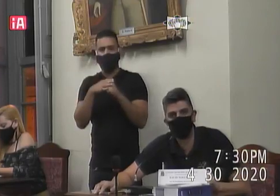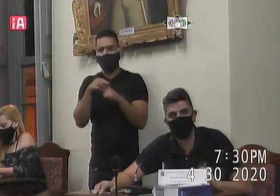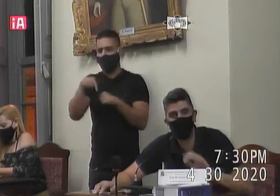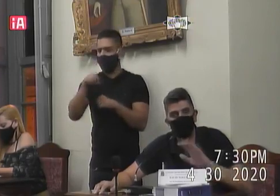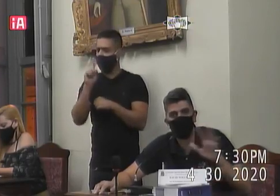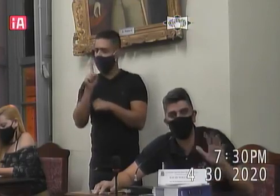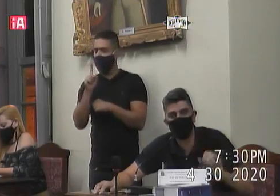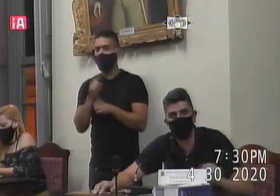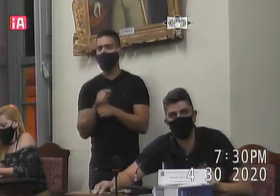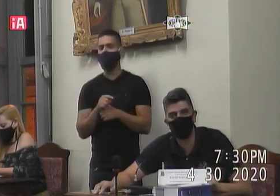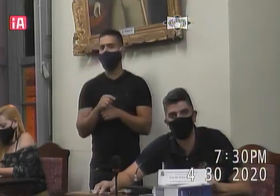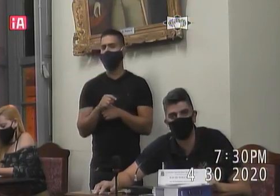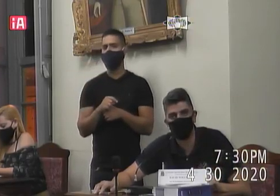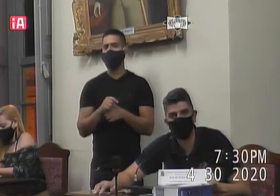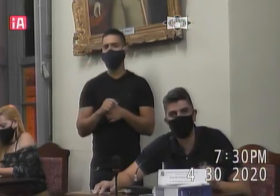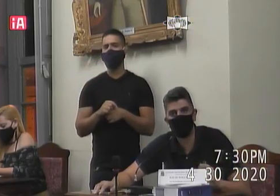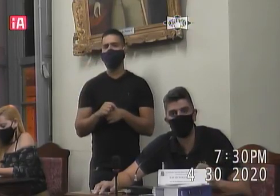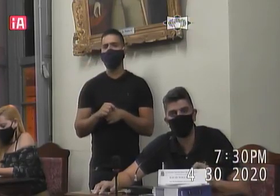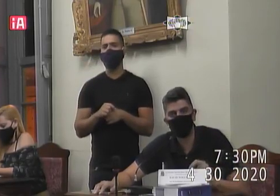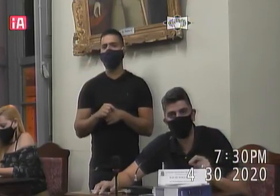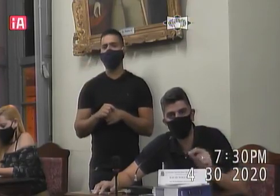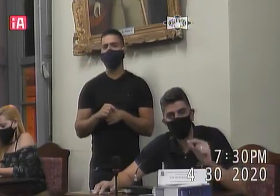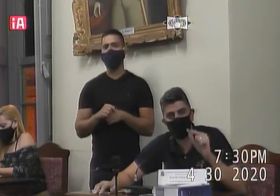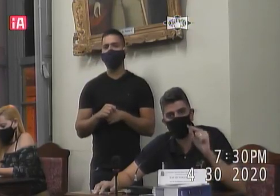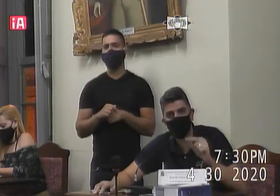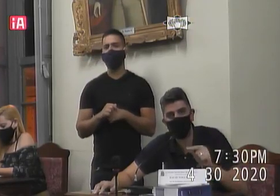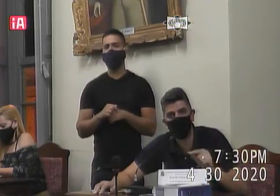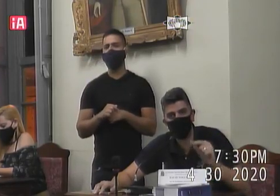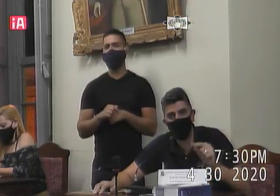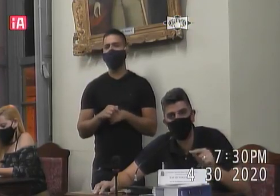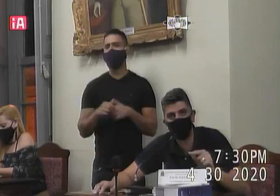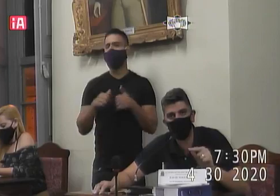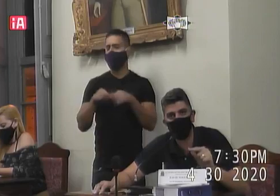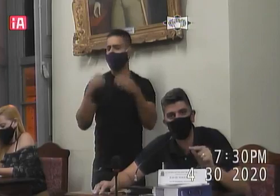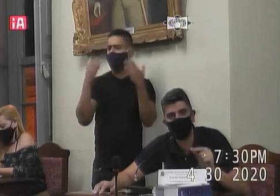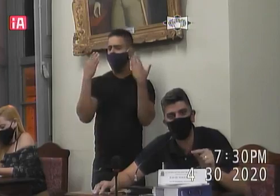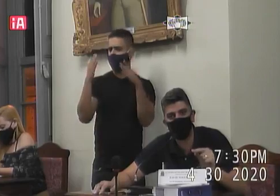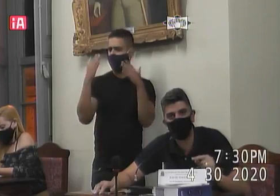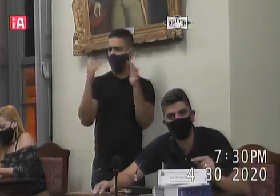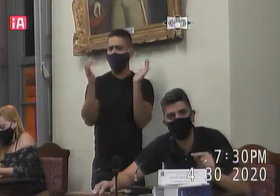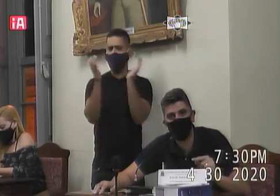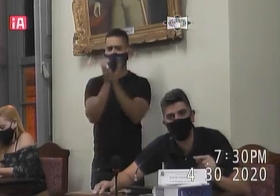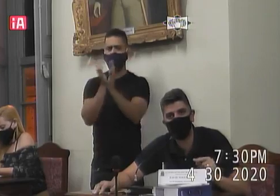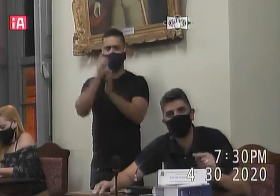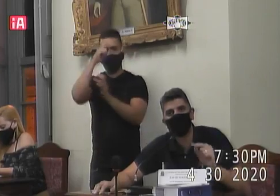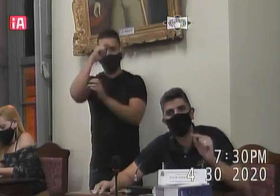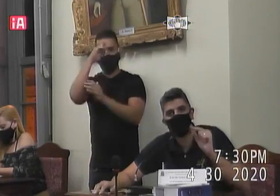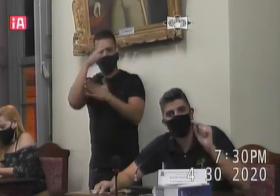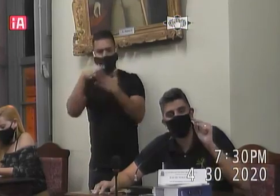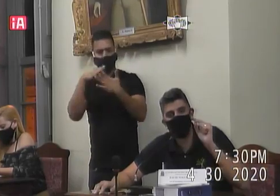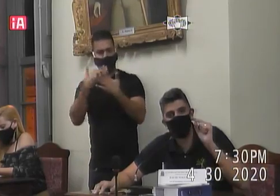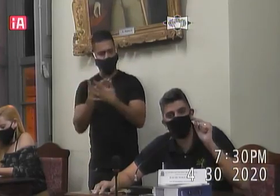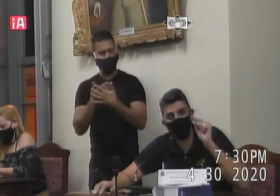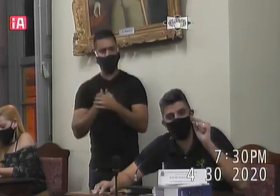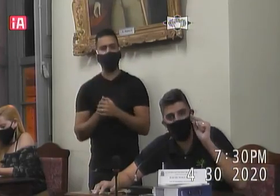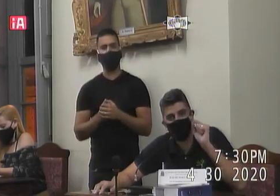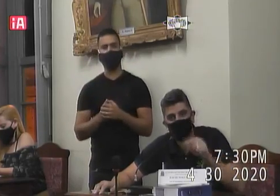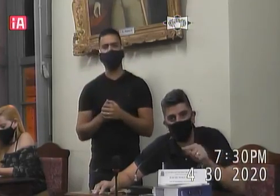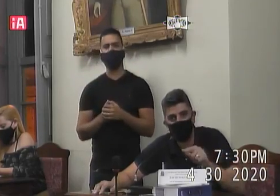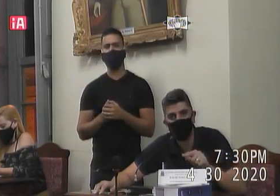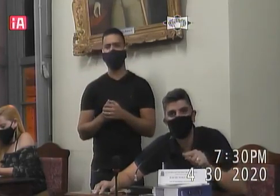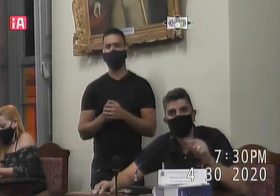aqui na nossa cidade ou em qualquer lugar do mundo. Então, fica aqui meus parabéns à equipe do hospital, escola,